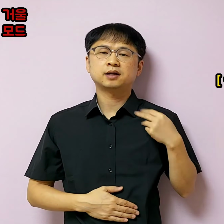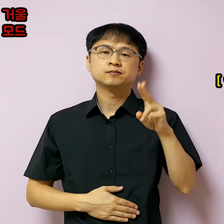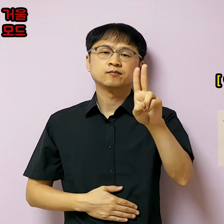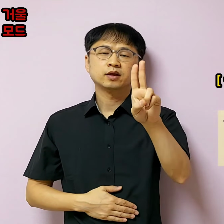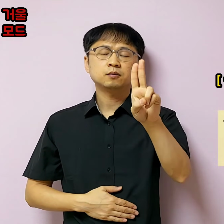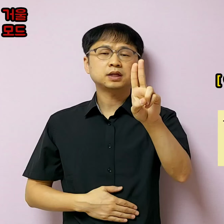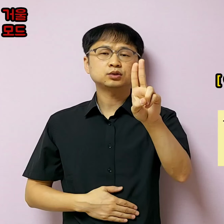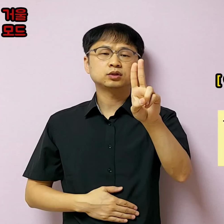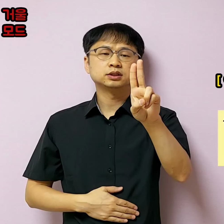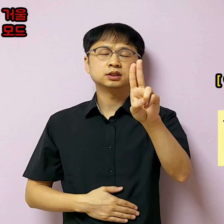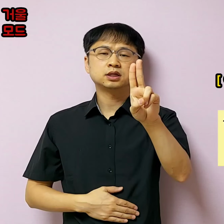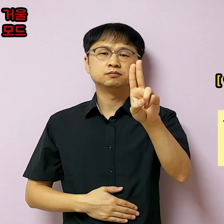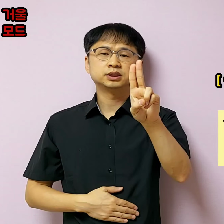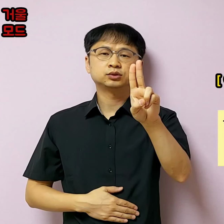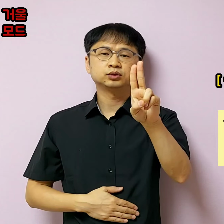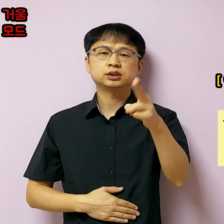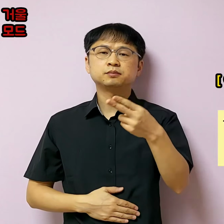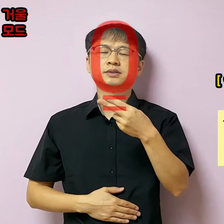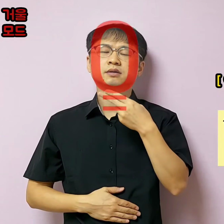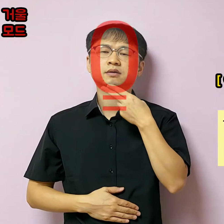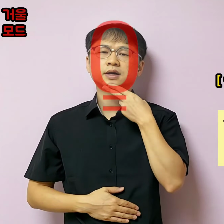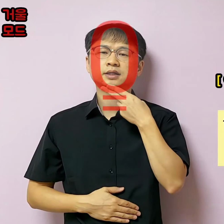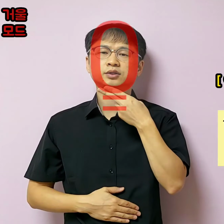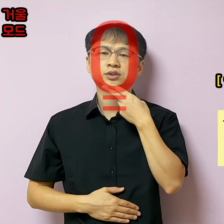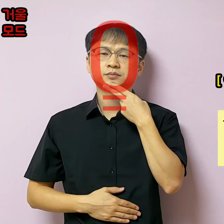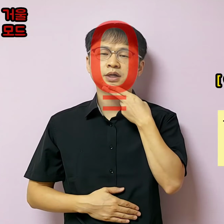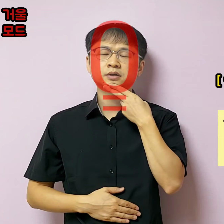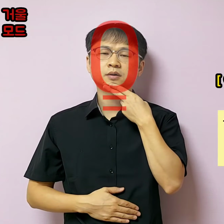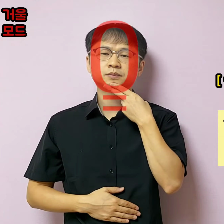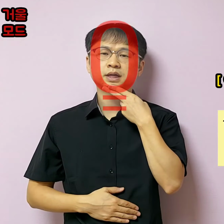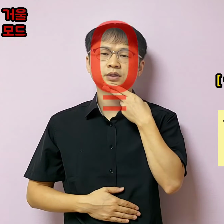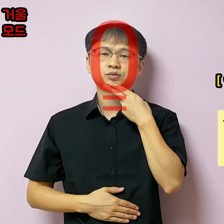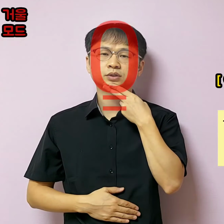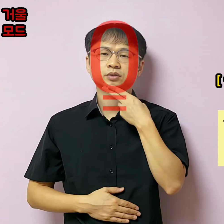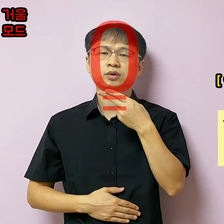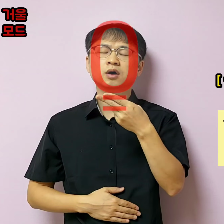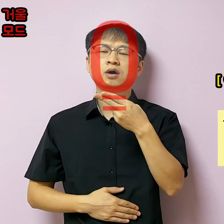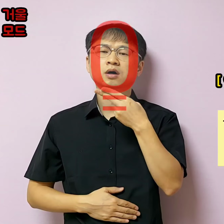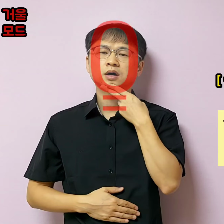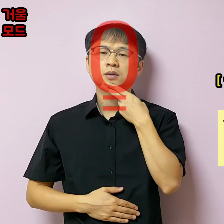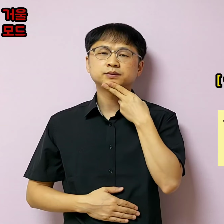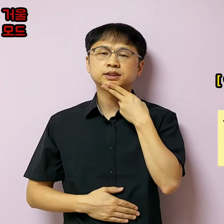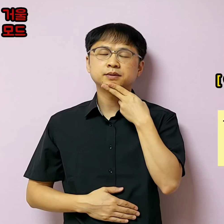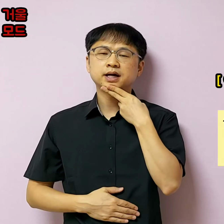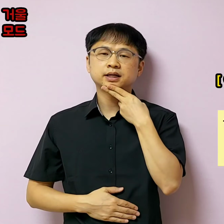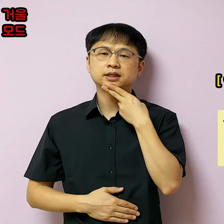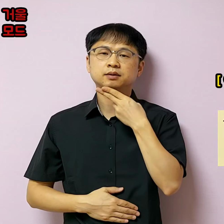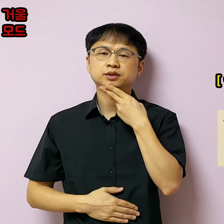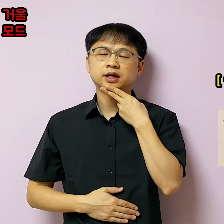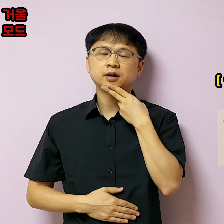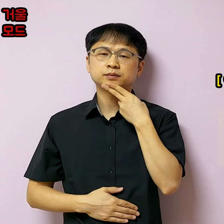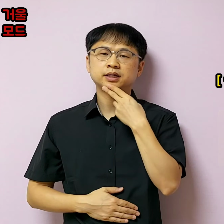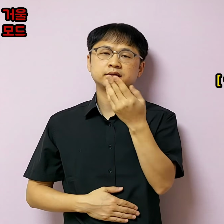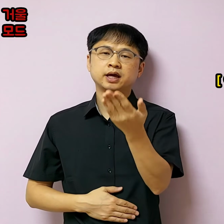없지만 없다 수어는 검지 중지를 펴서 턱 아래 대주시면 없다라는 수어가 되고요. 없지만 했기 때문에 없다